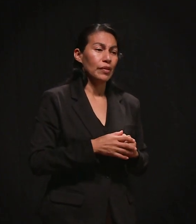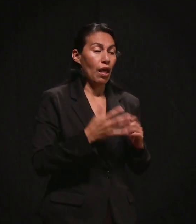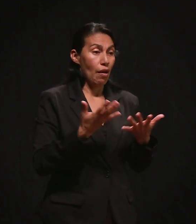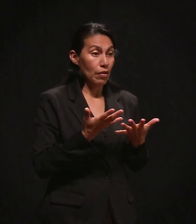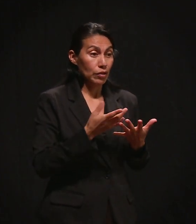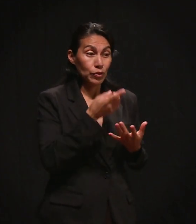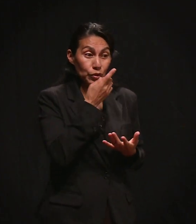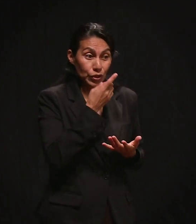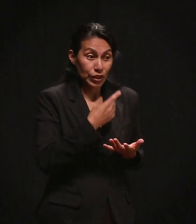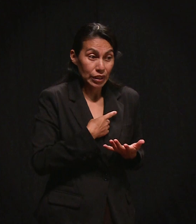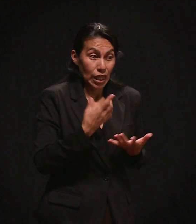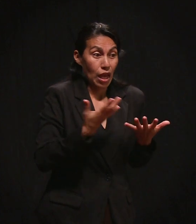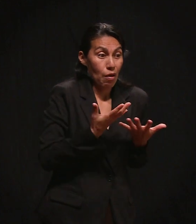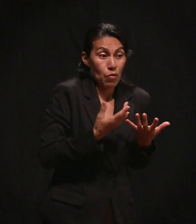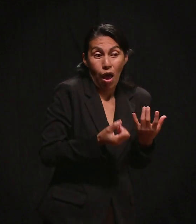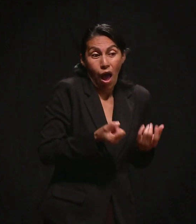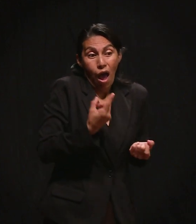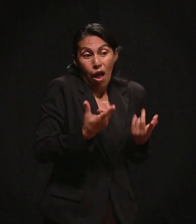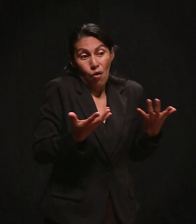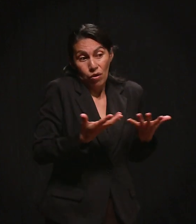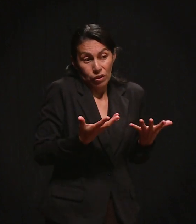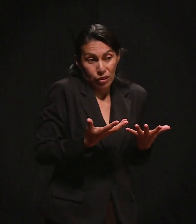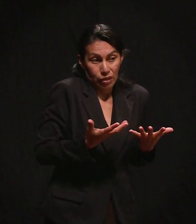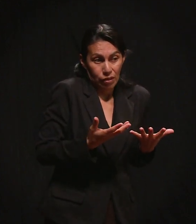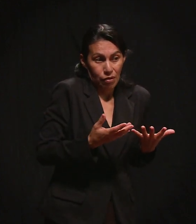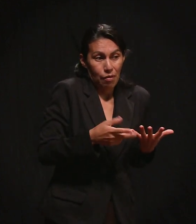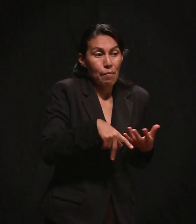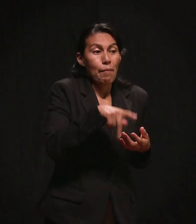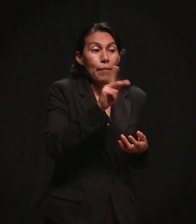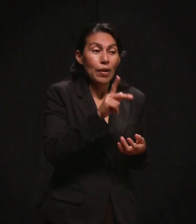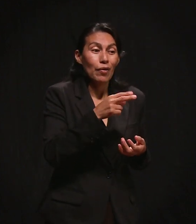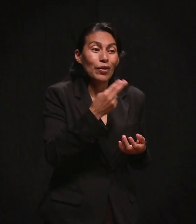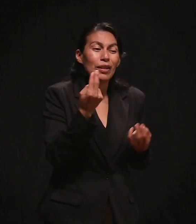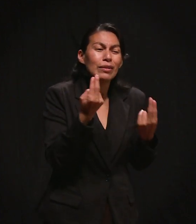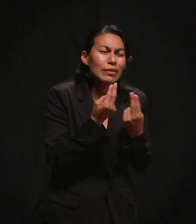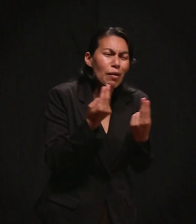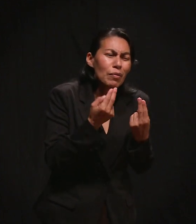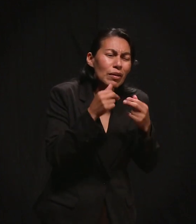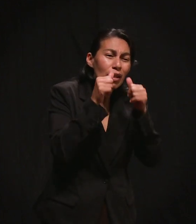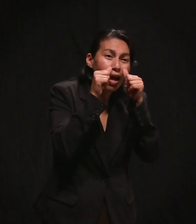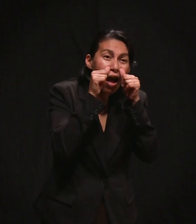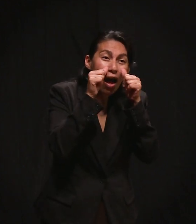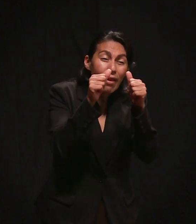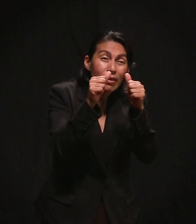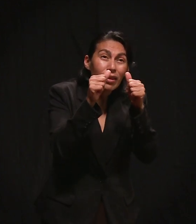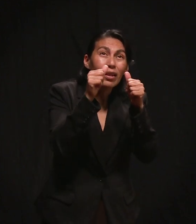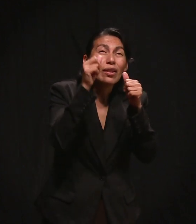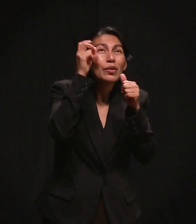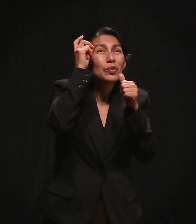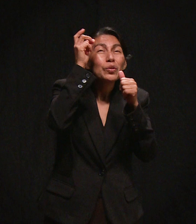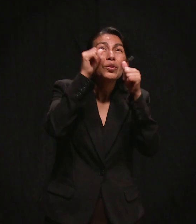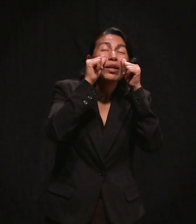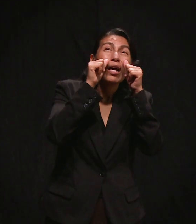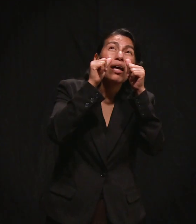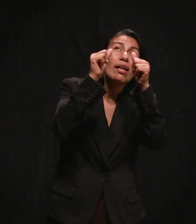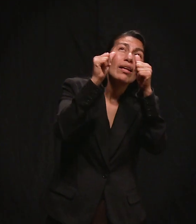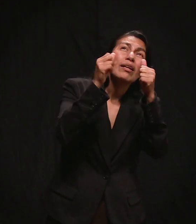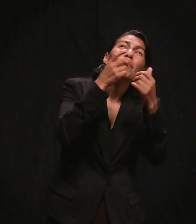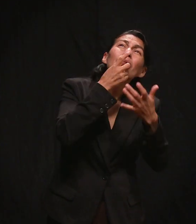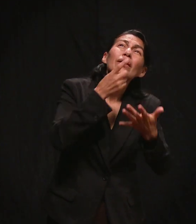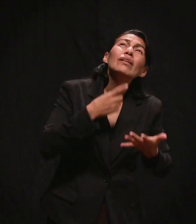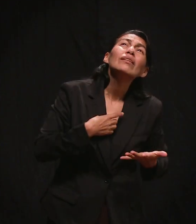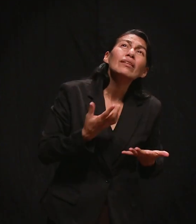hagamos alguna acción, pero tenemos que estar atentos a las indicaciones de su